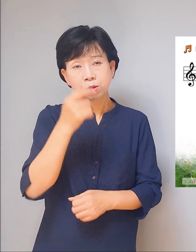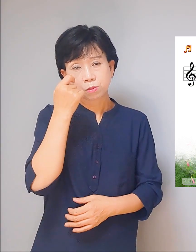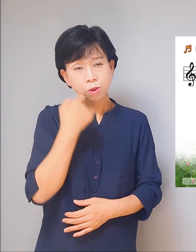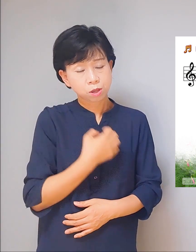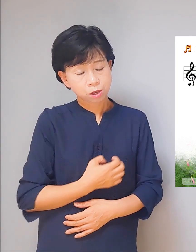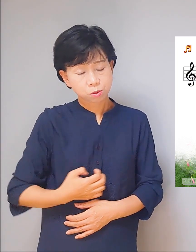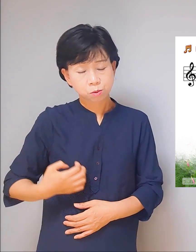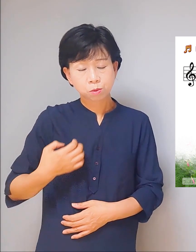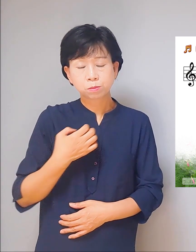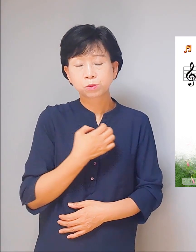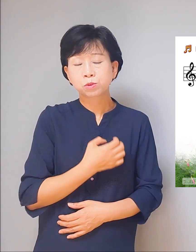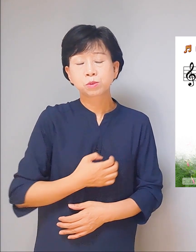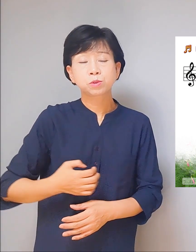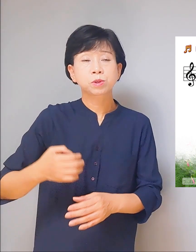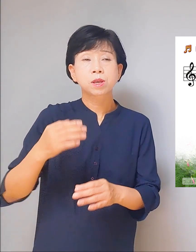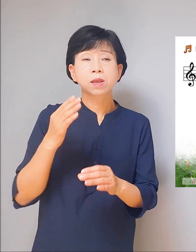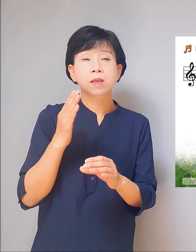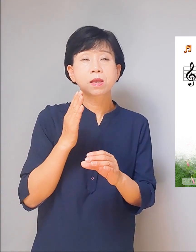고통과 괴로움